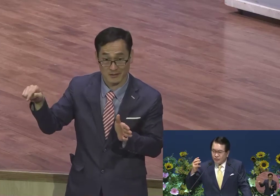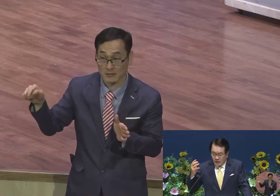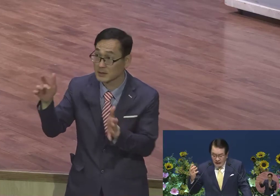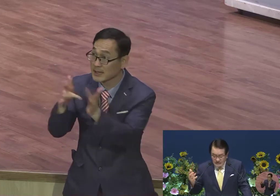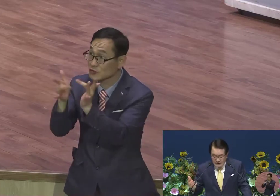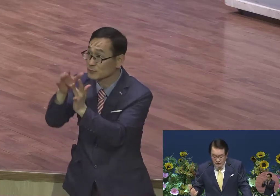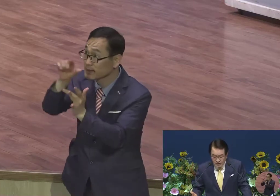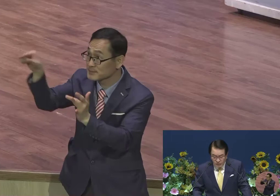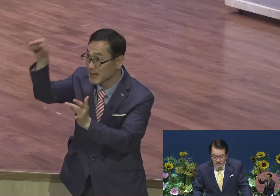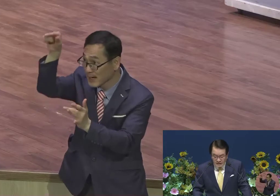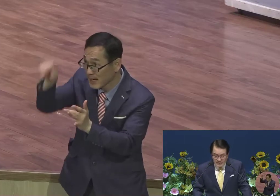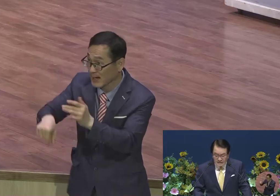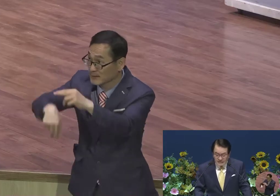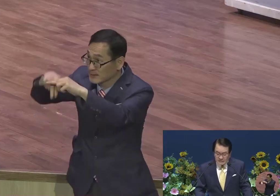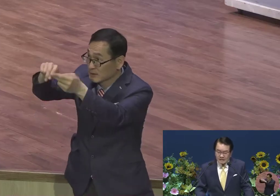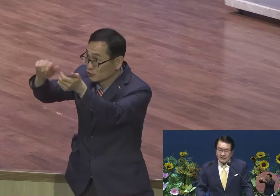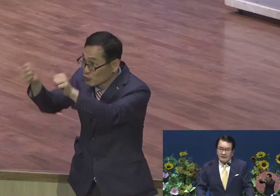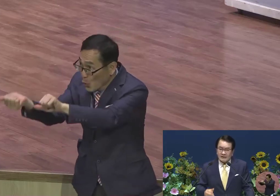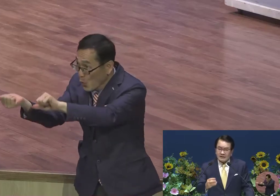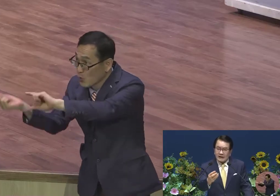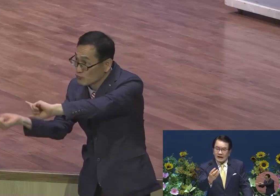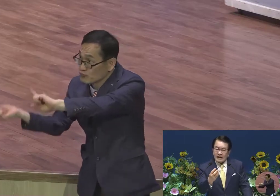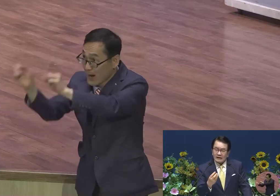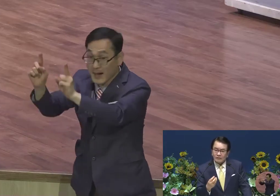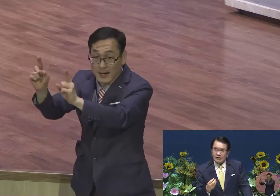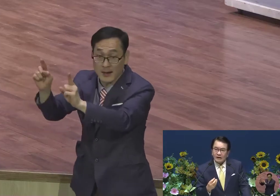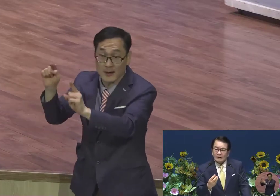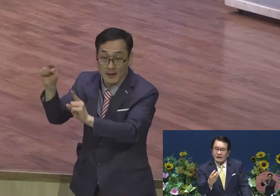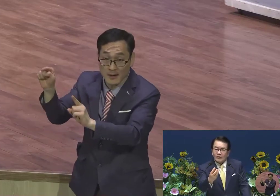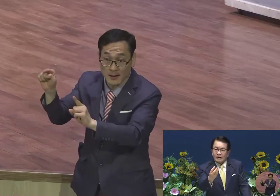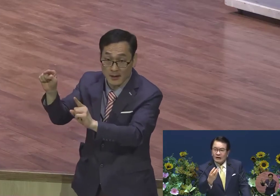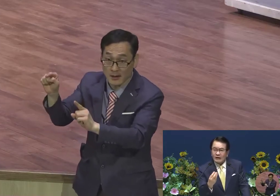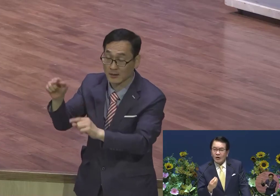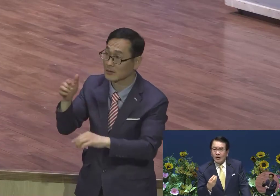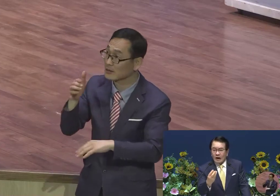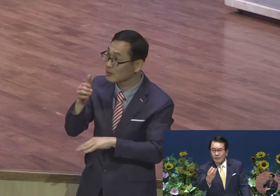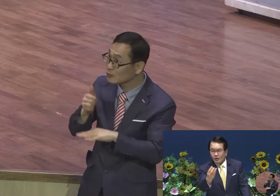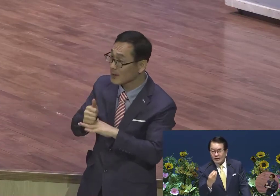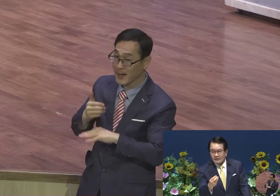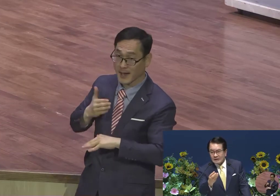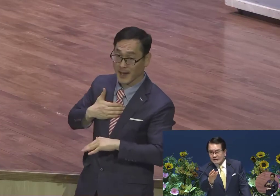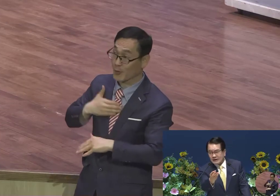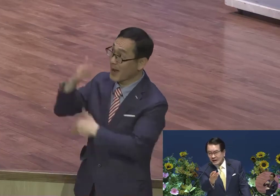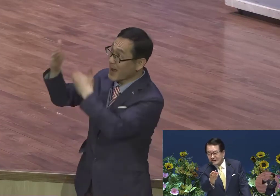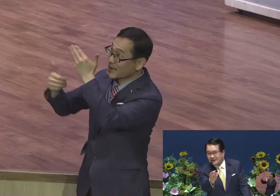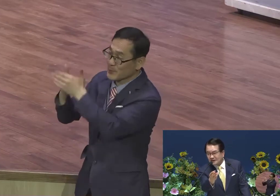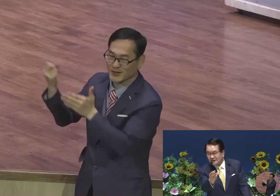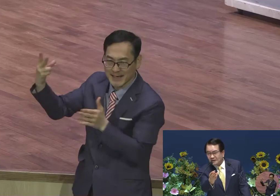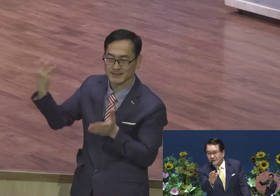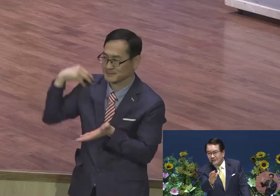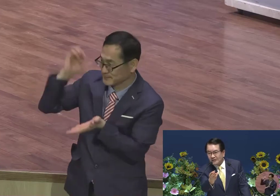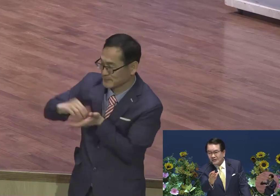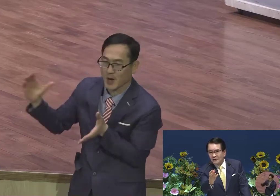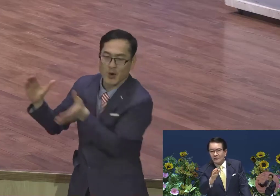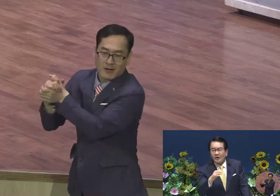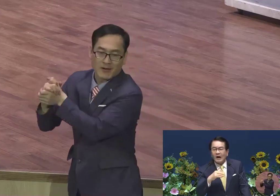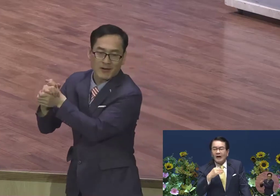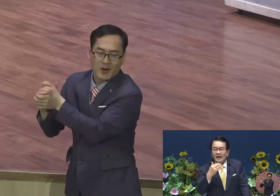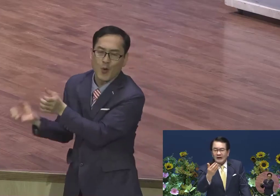부활하심으로 인해서 이제는 하나님과 나와의 관계 화목되어서 이 자리에 앉아있는 거예요